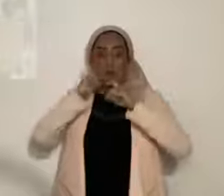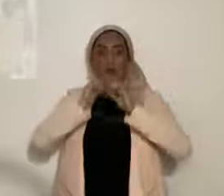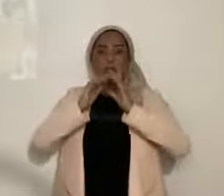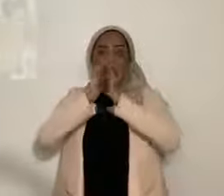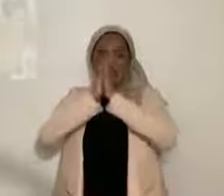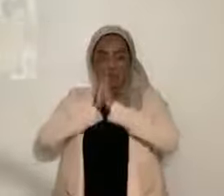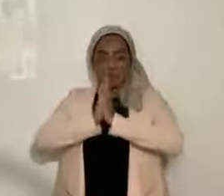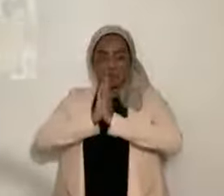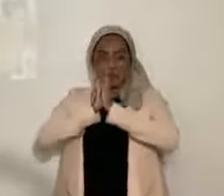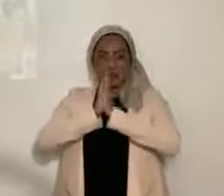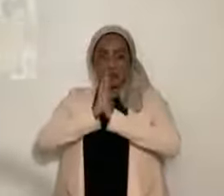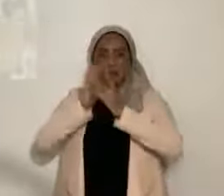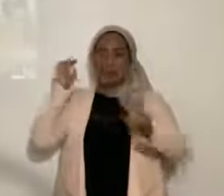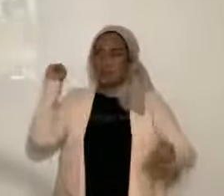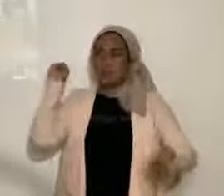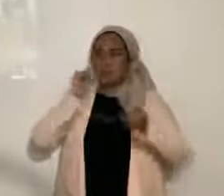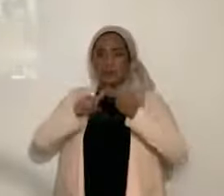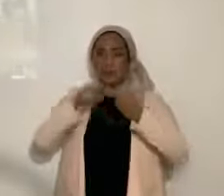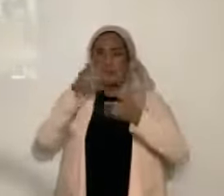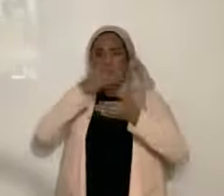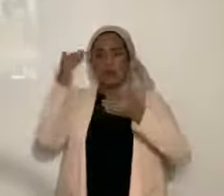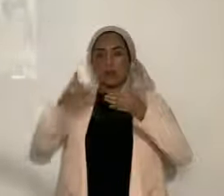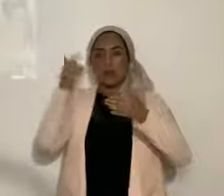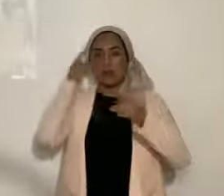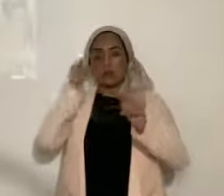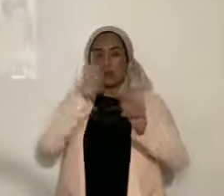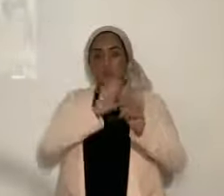ora hasta el último por él.